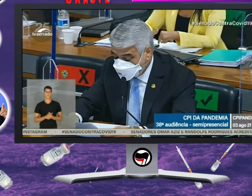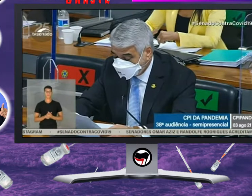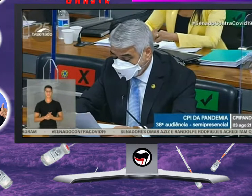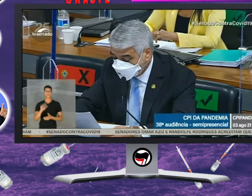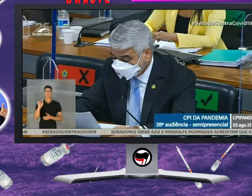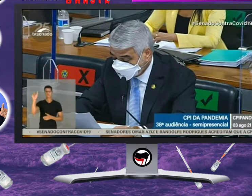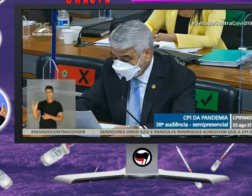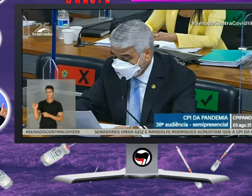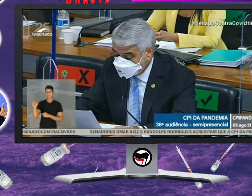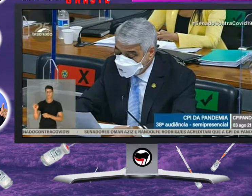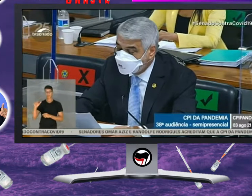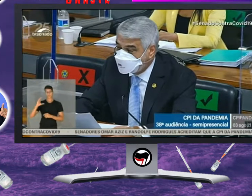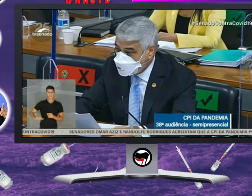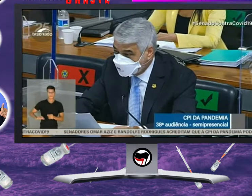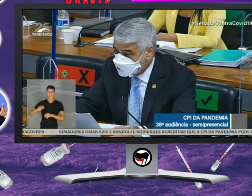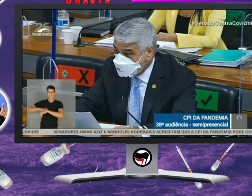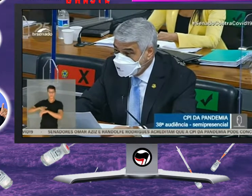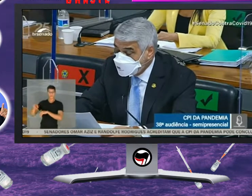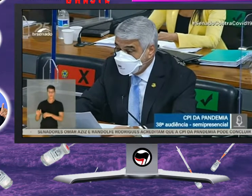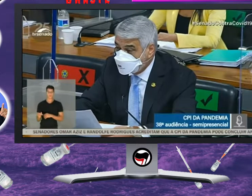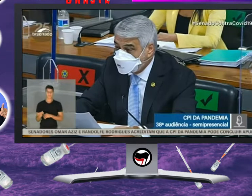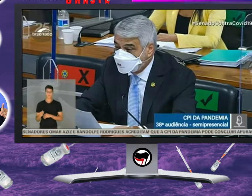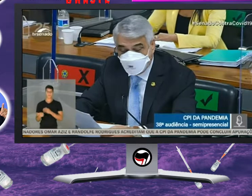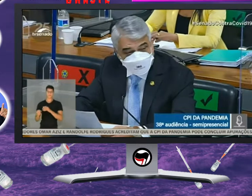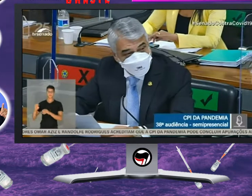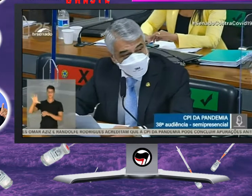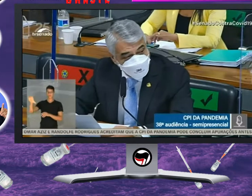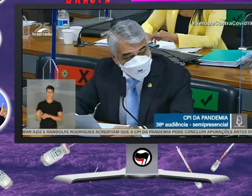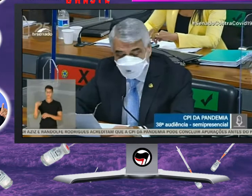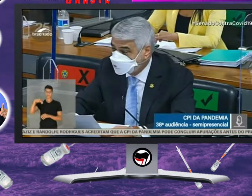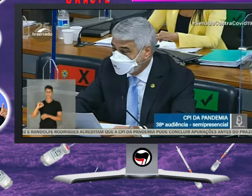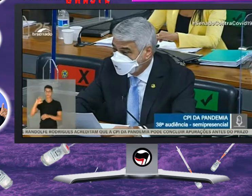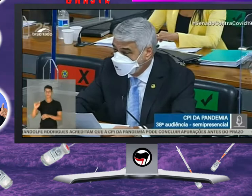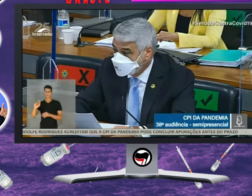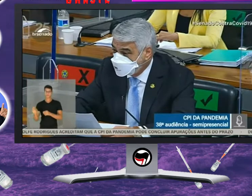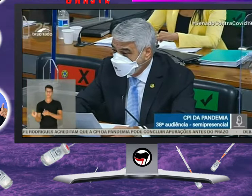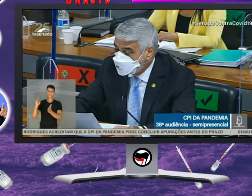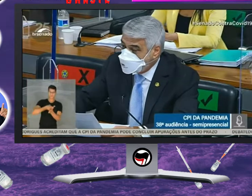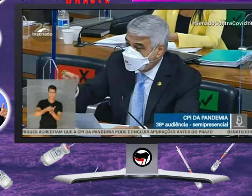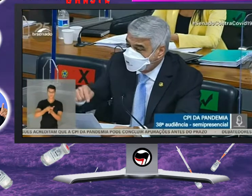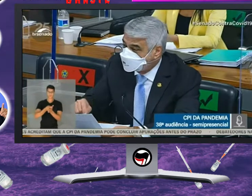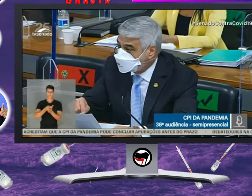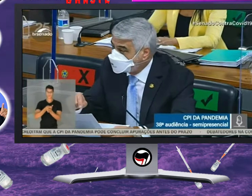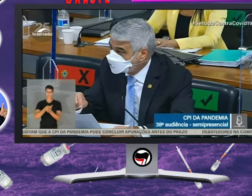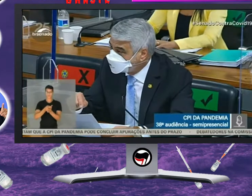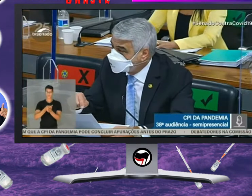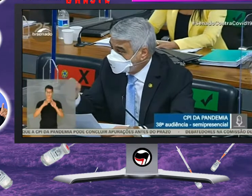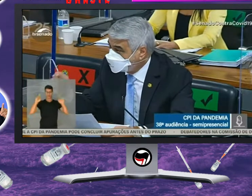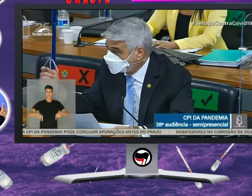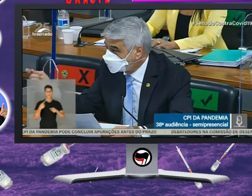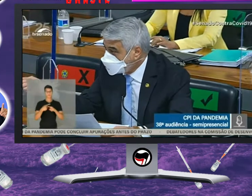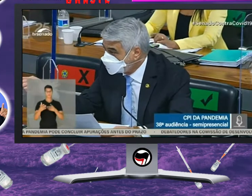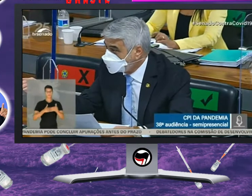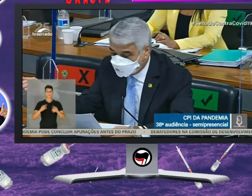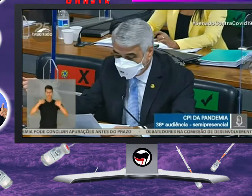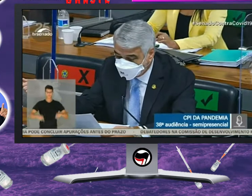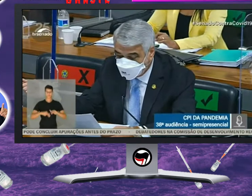esse cidadão faz? Ele pega notas que foram ressarcidas para funcionários, porque qualquer funcionário, pela resolução